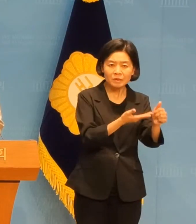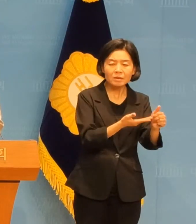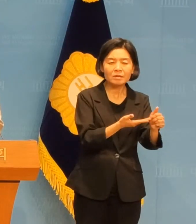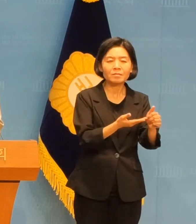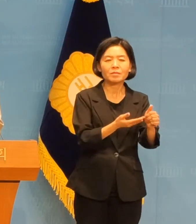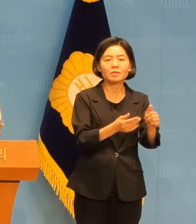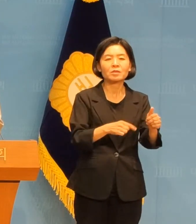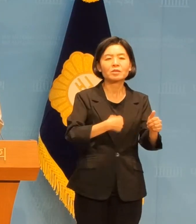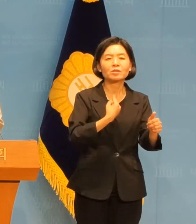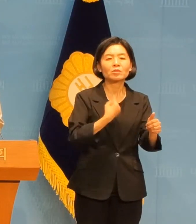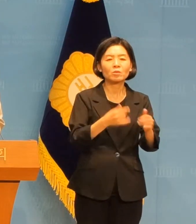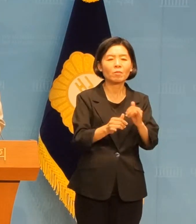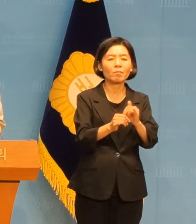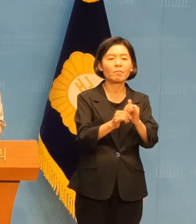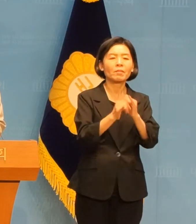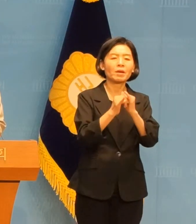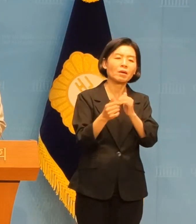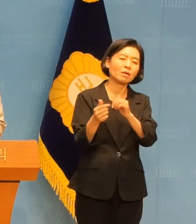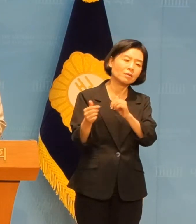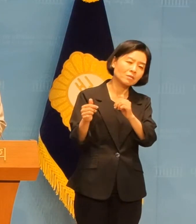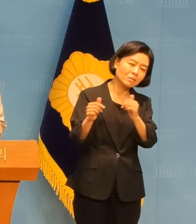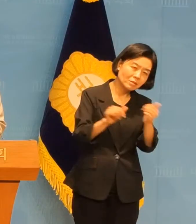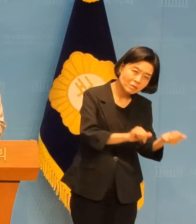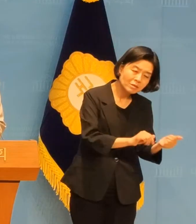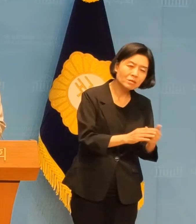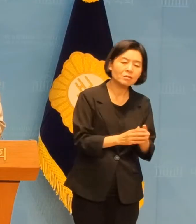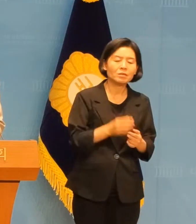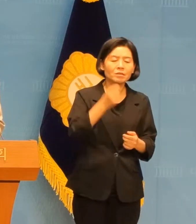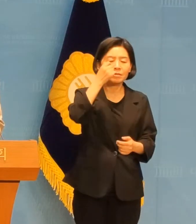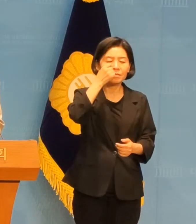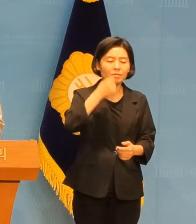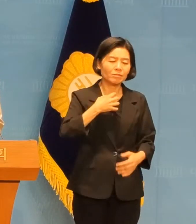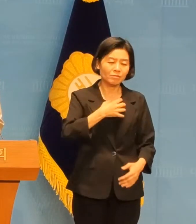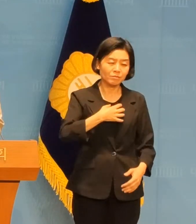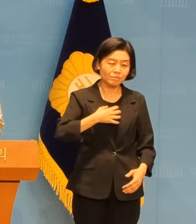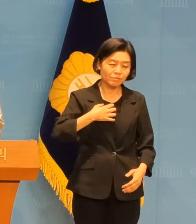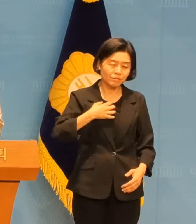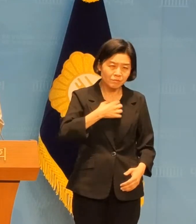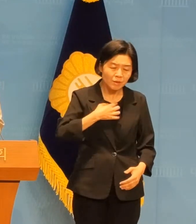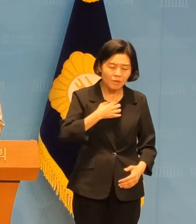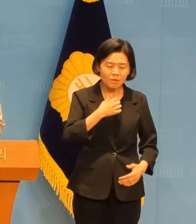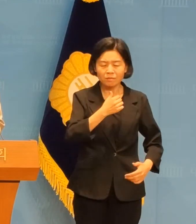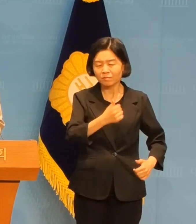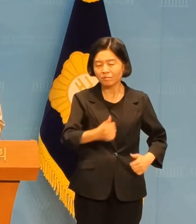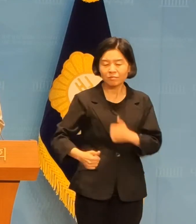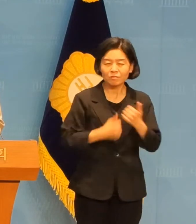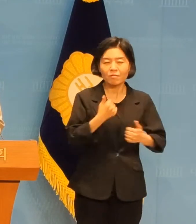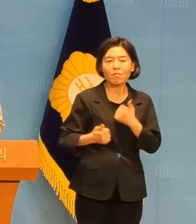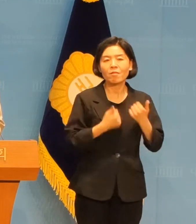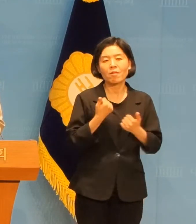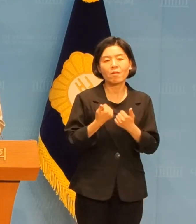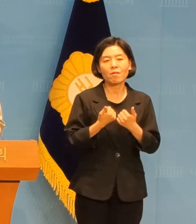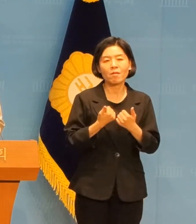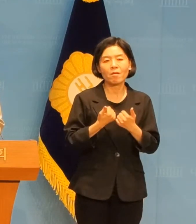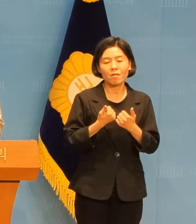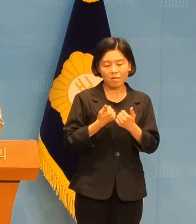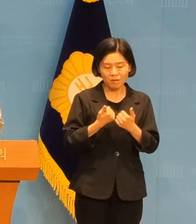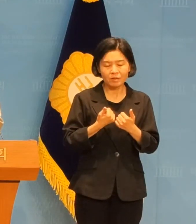하셨습니다. 큰 슬픔과 분노가 제 가슴을 아프게 하고 있습니다.